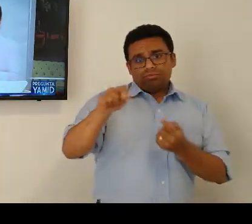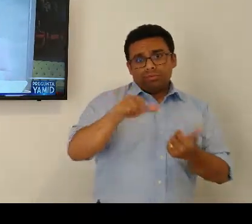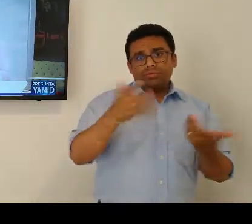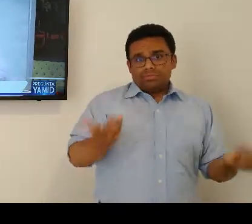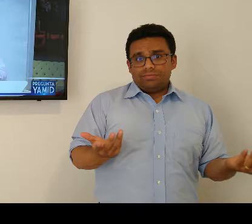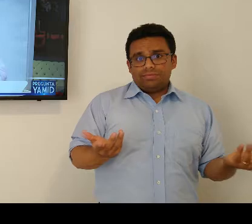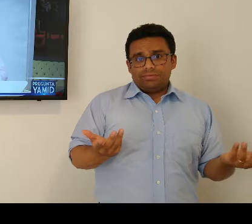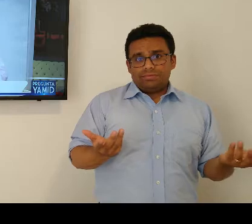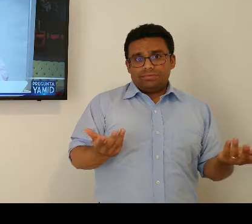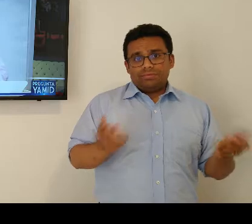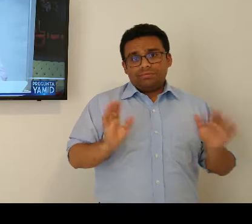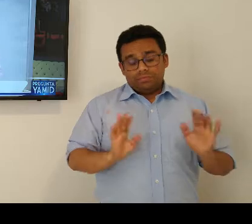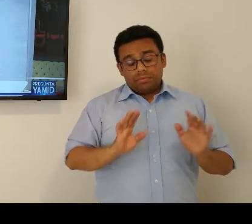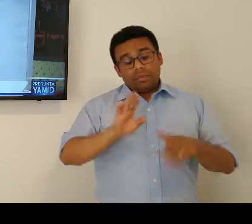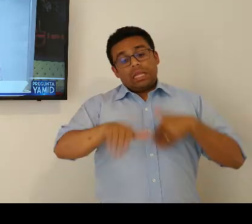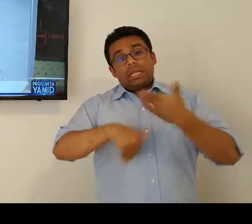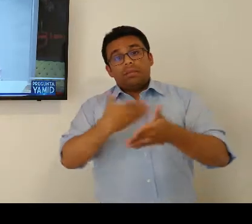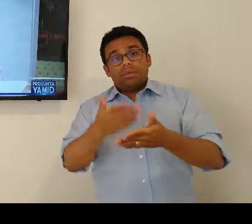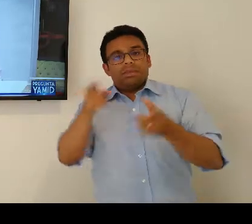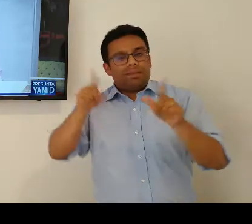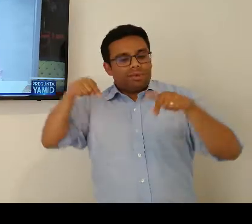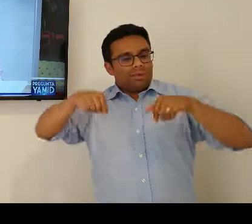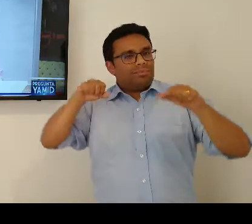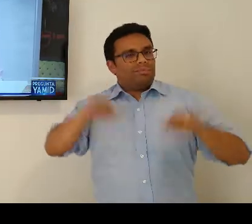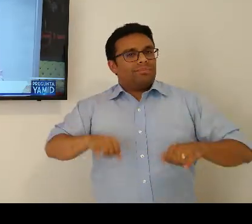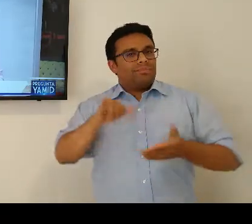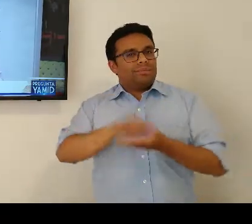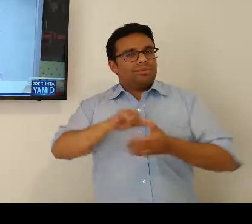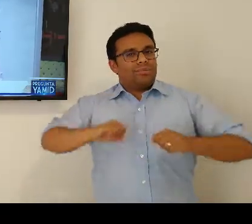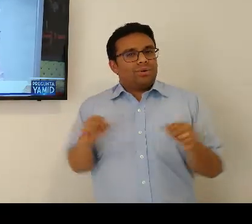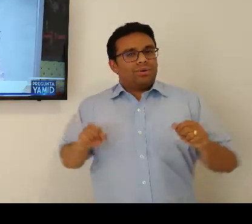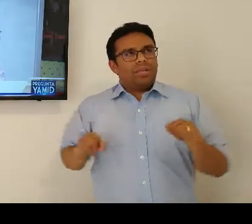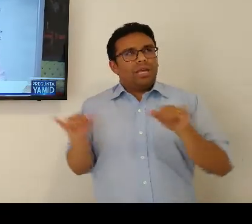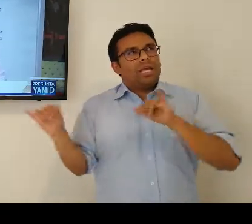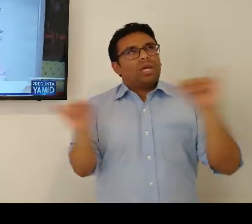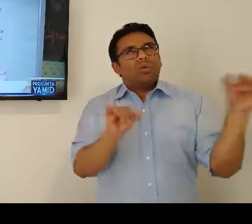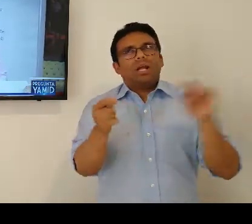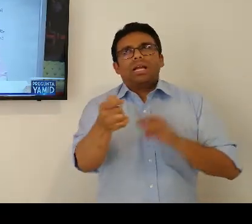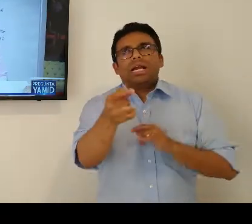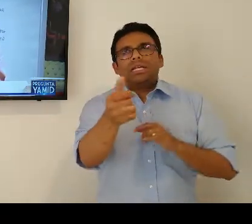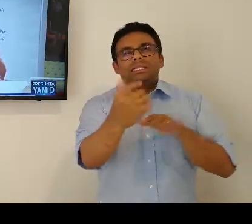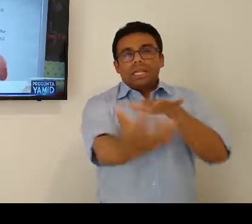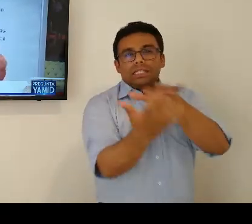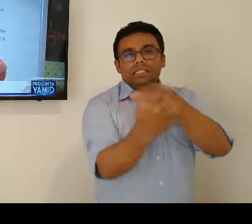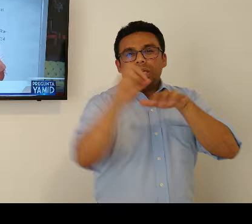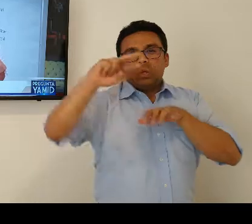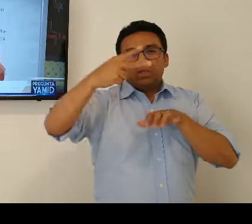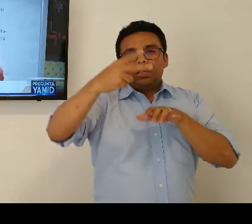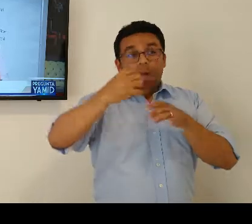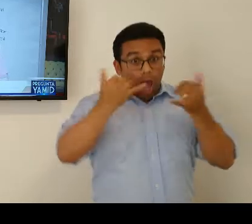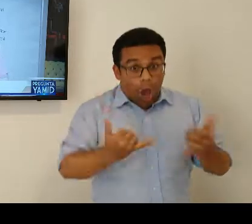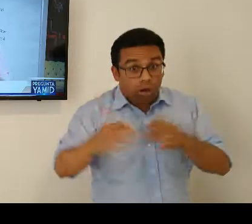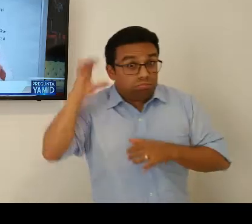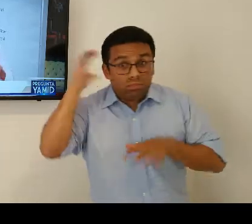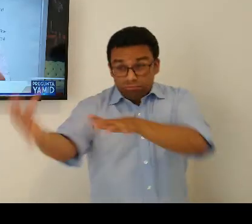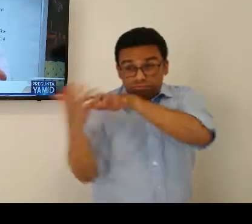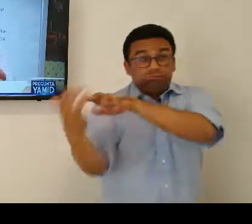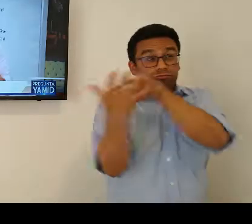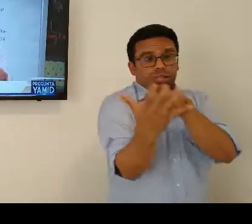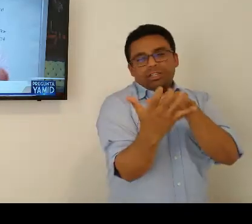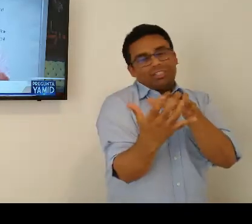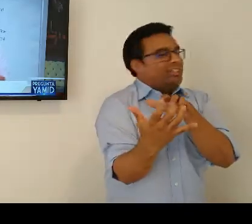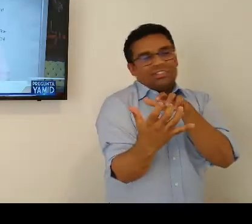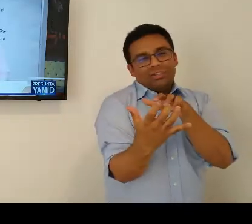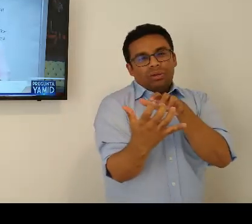realmente prepararnos para una economía como en la Segunda Guerra Mundial. En este sentido no estamos en guerra contra otro país, pero sí contra un virus.